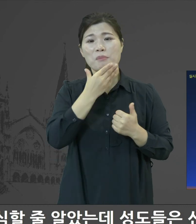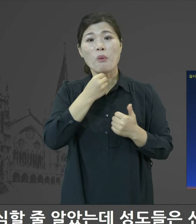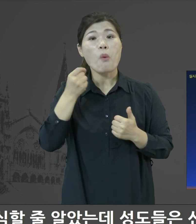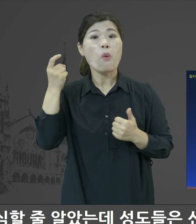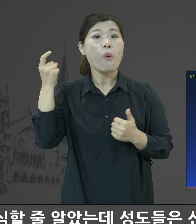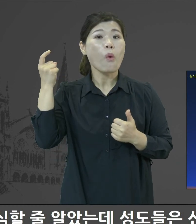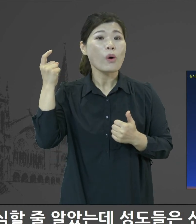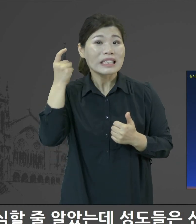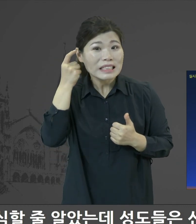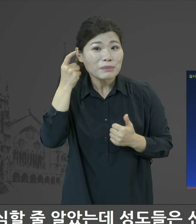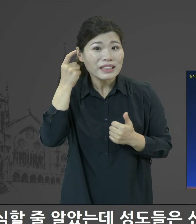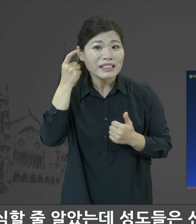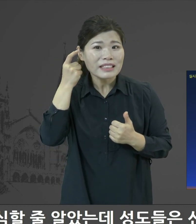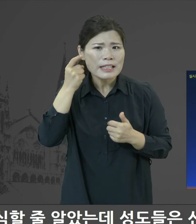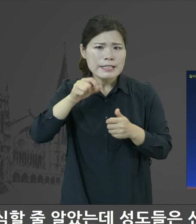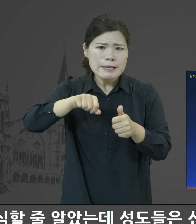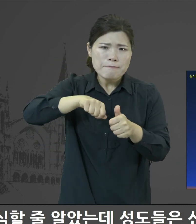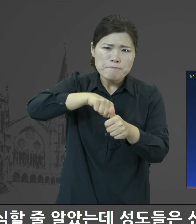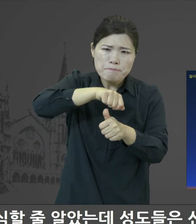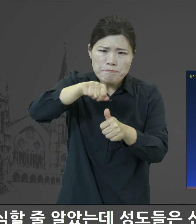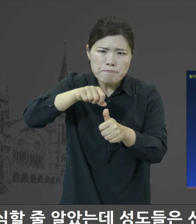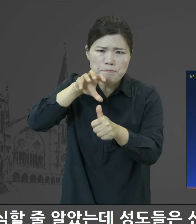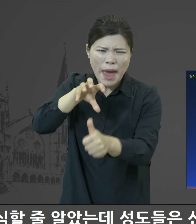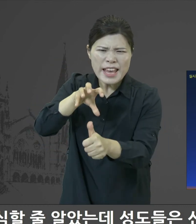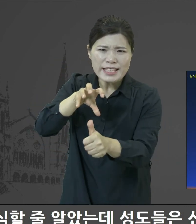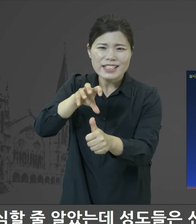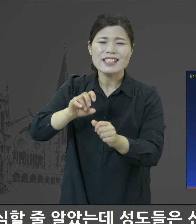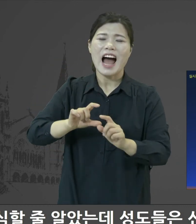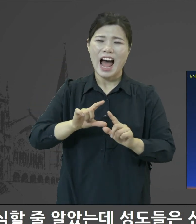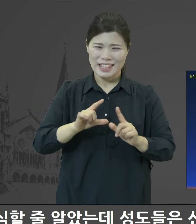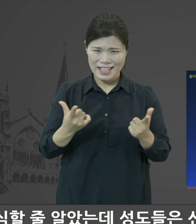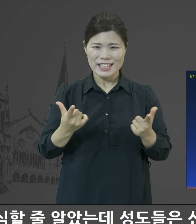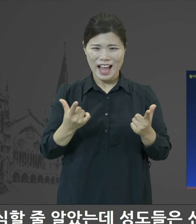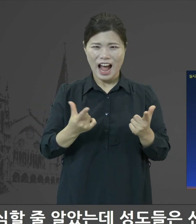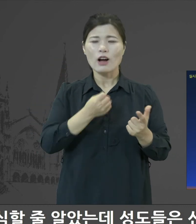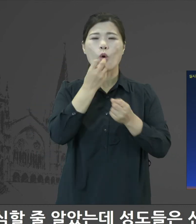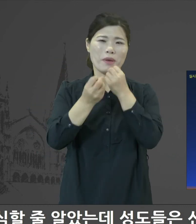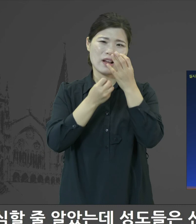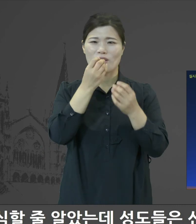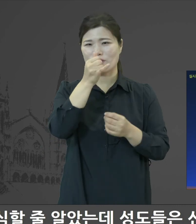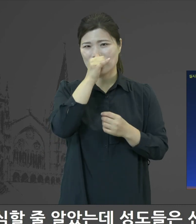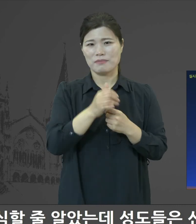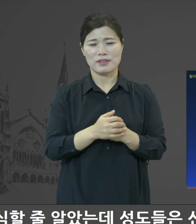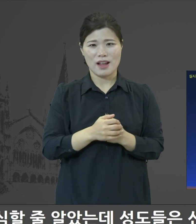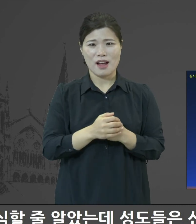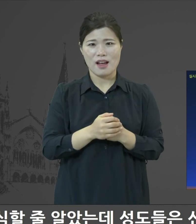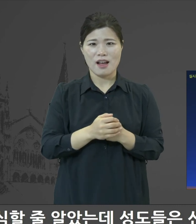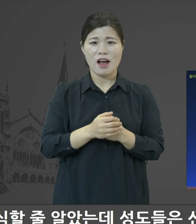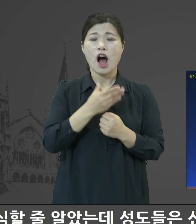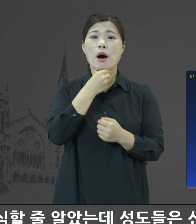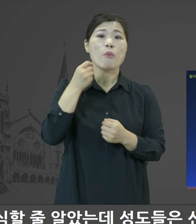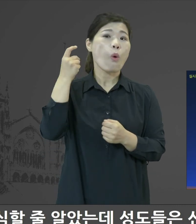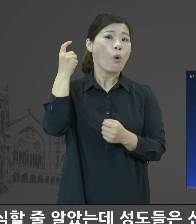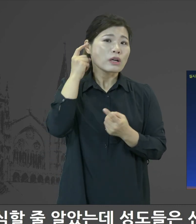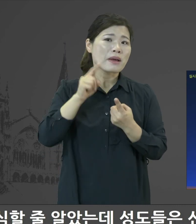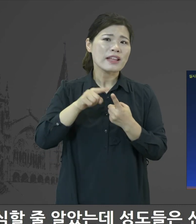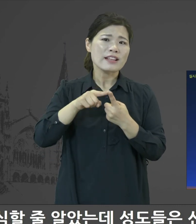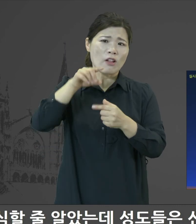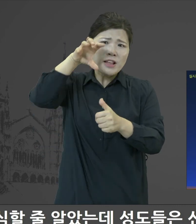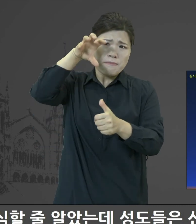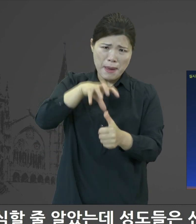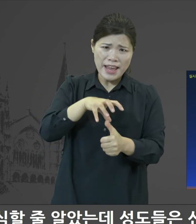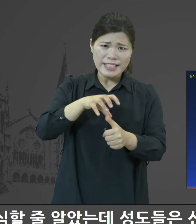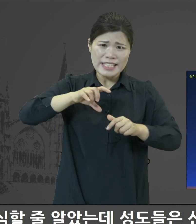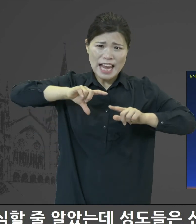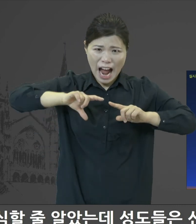복음은 매이지 않는다. 복음은 매이지 않는다. 바울이